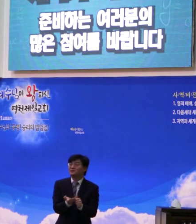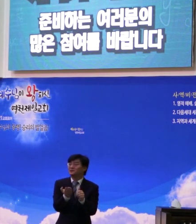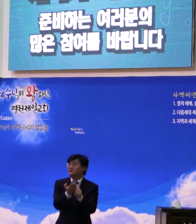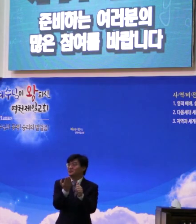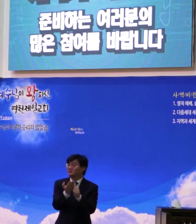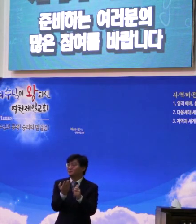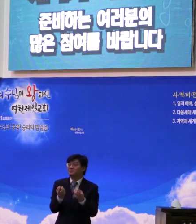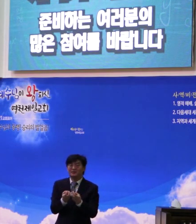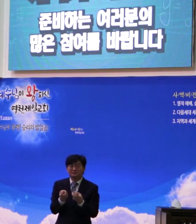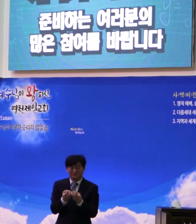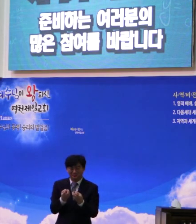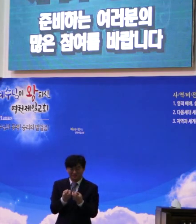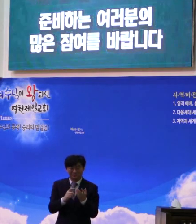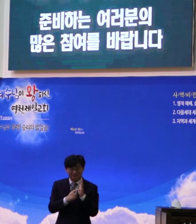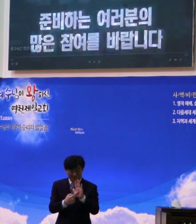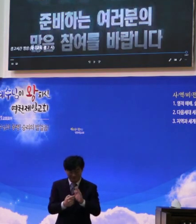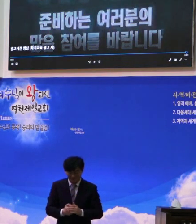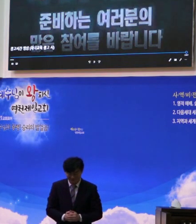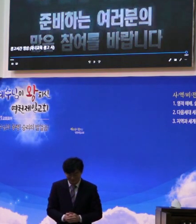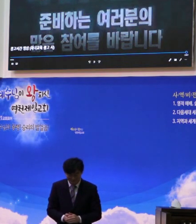바랍니다.